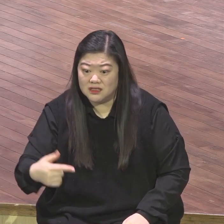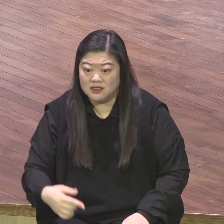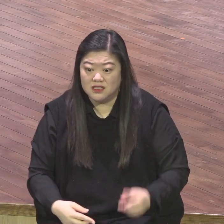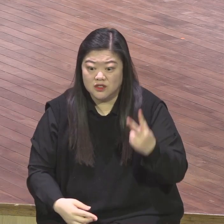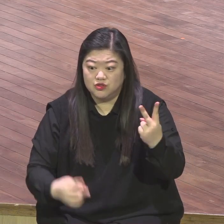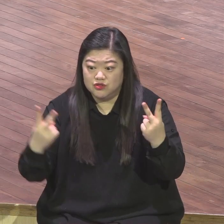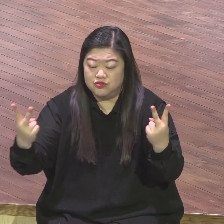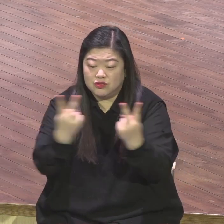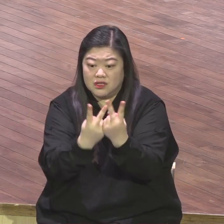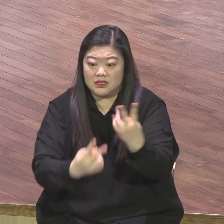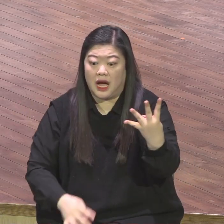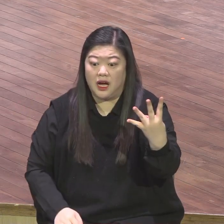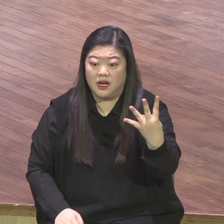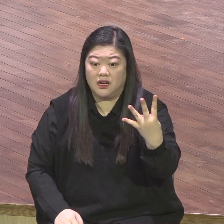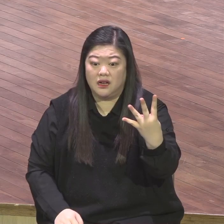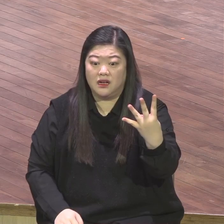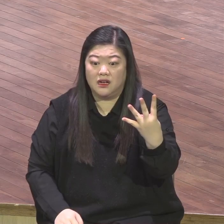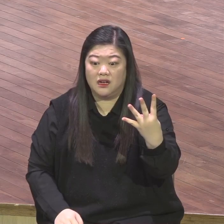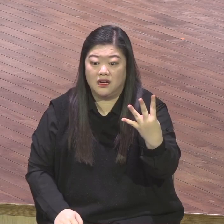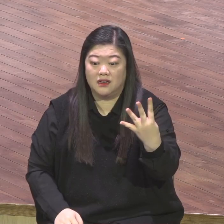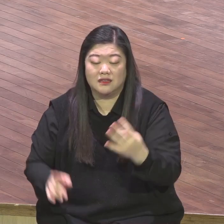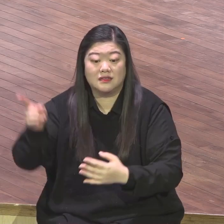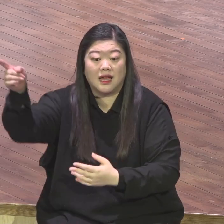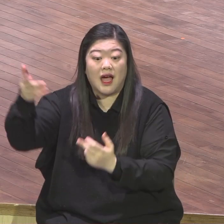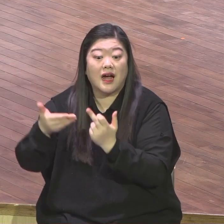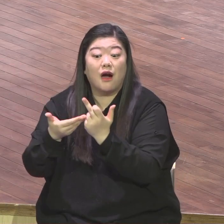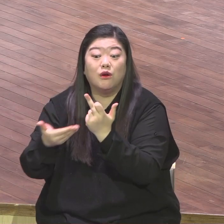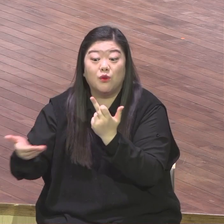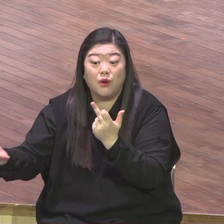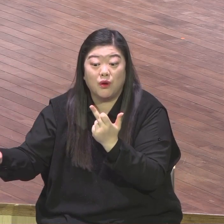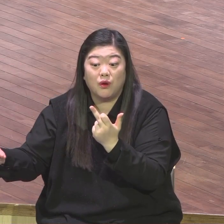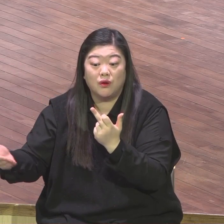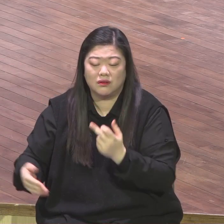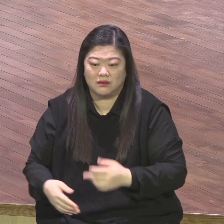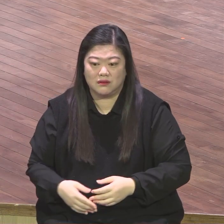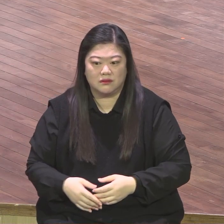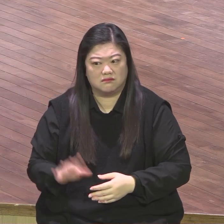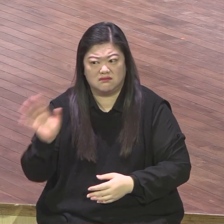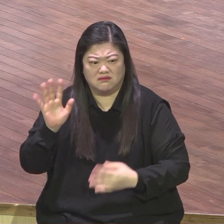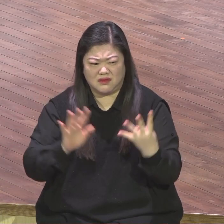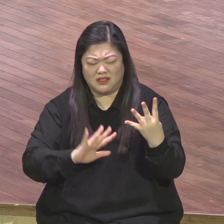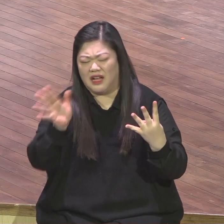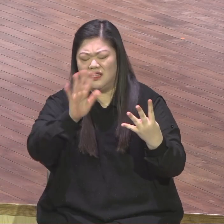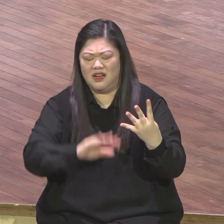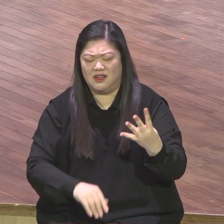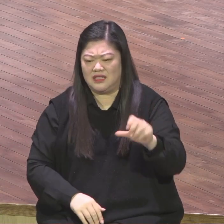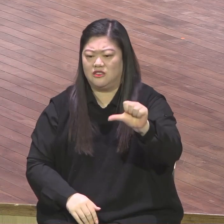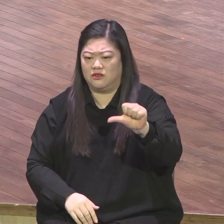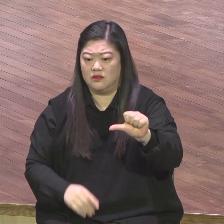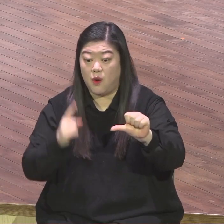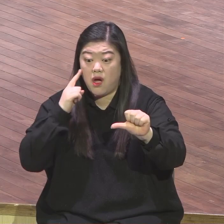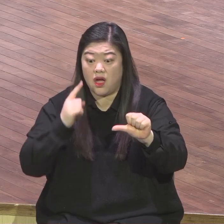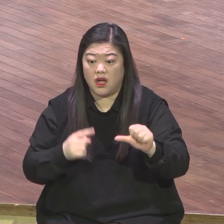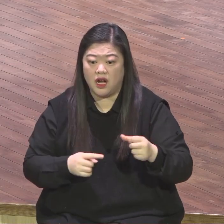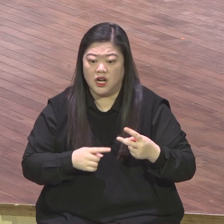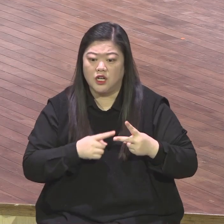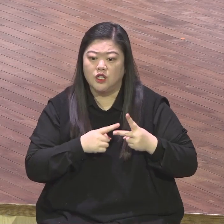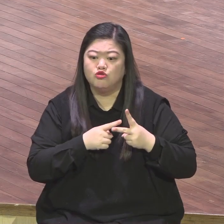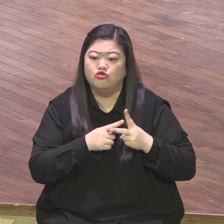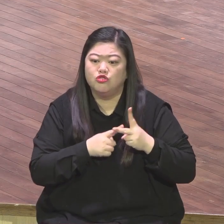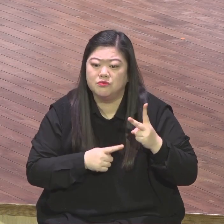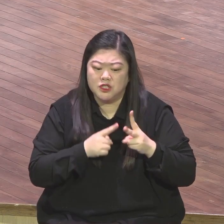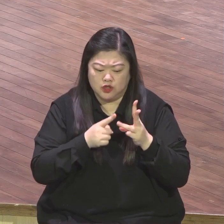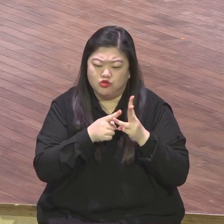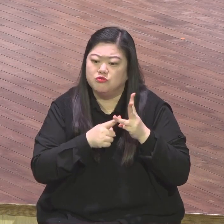사람들은 5근이라 그래요. 왜 그러냐? 두근반. 그렇게 말한다 그래요. 이게 방언이에요.